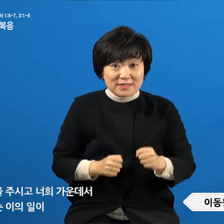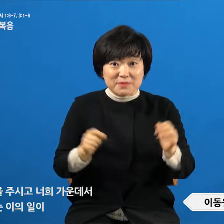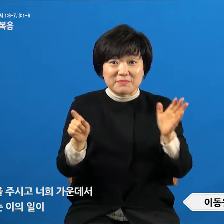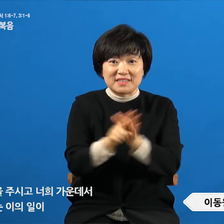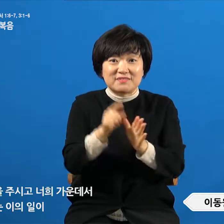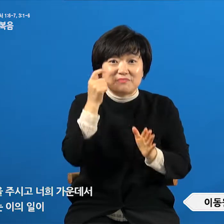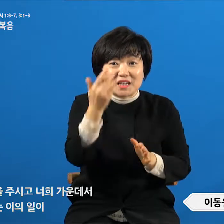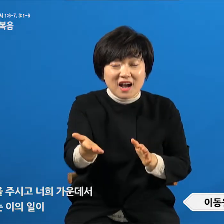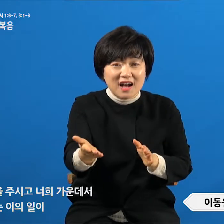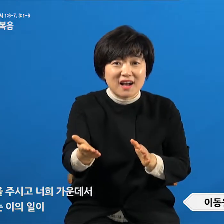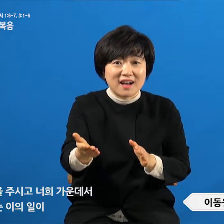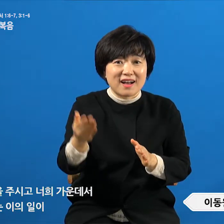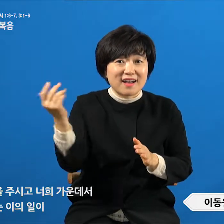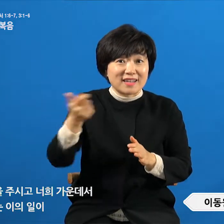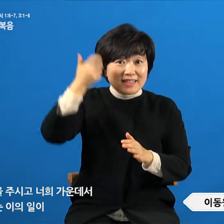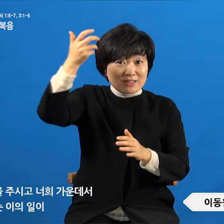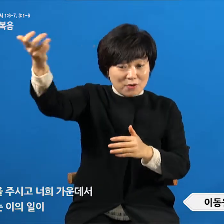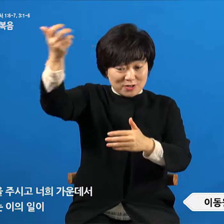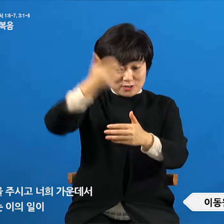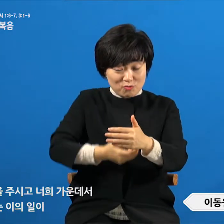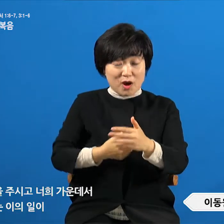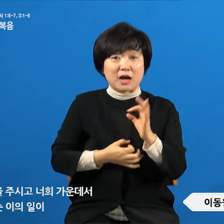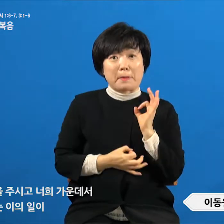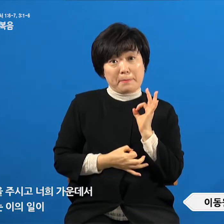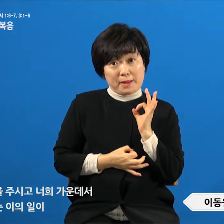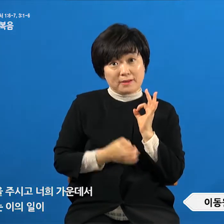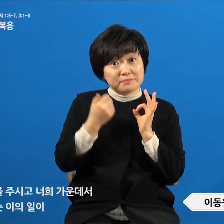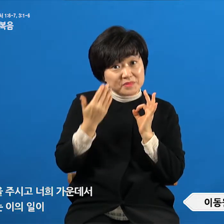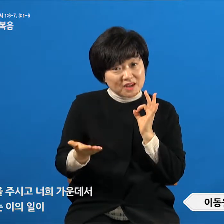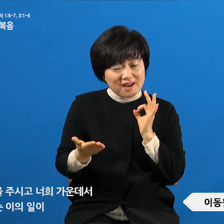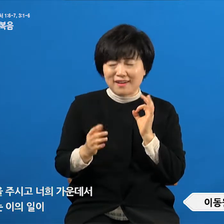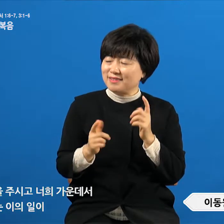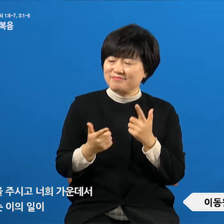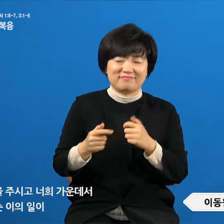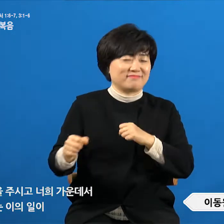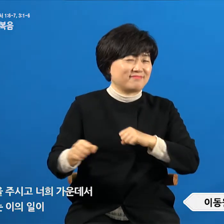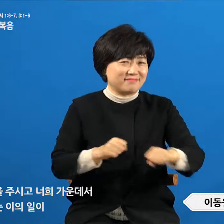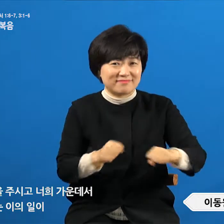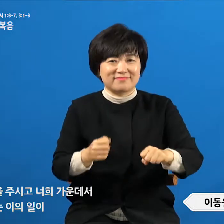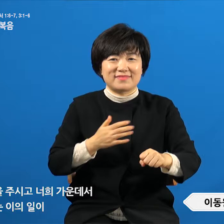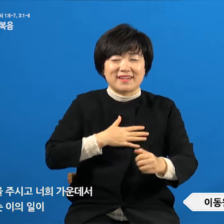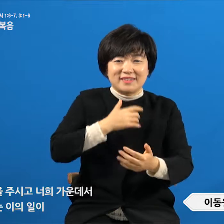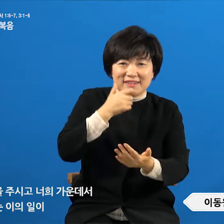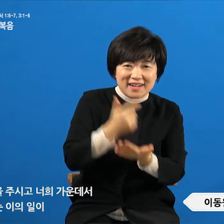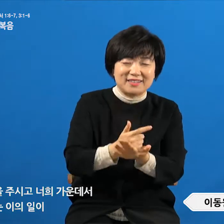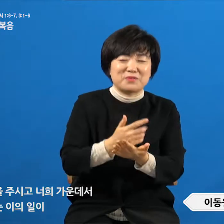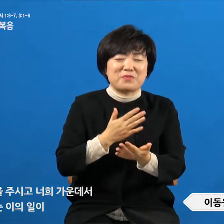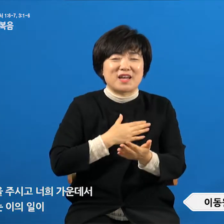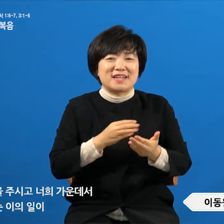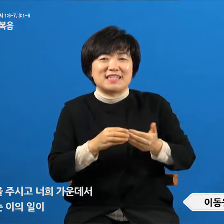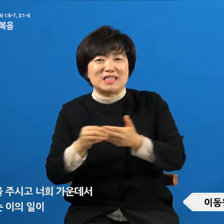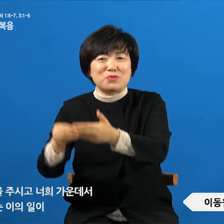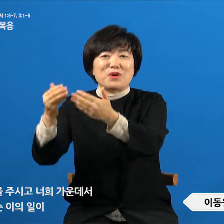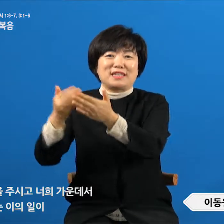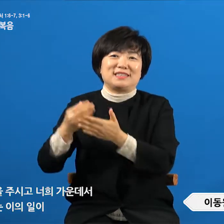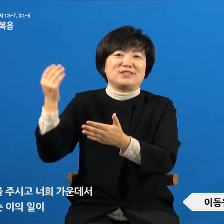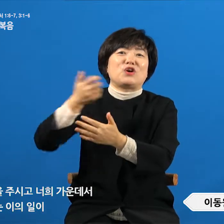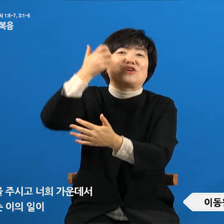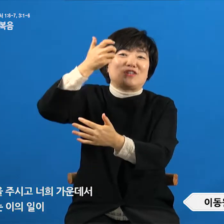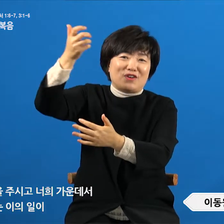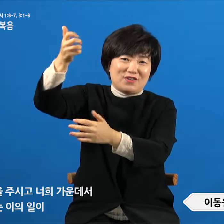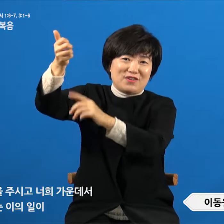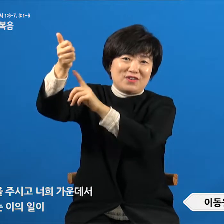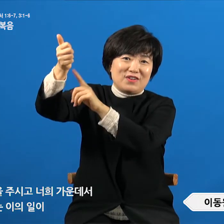믿습니까? 성령이 가만히만 계세요? 그는 나를 감동하시고 나를 감화하시고 나를 인도하시는 분임을 고백할